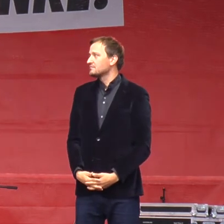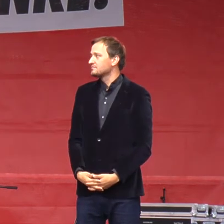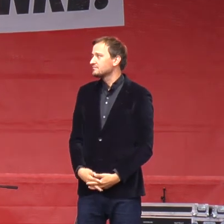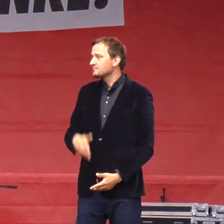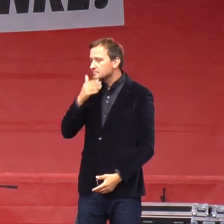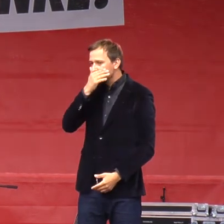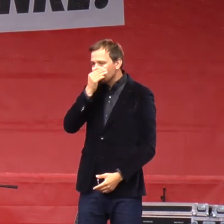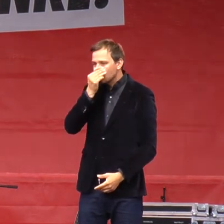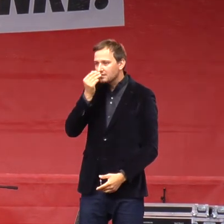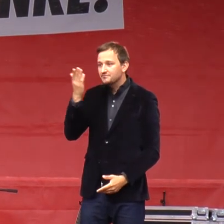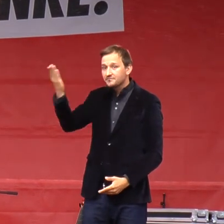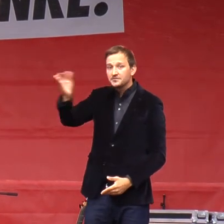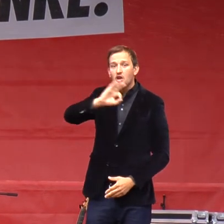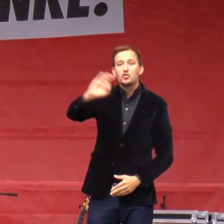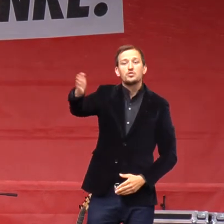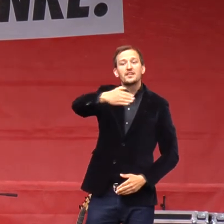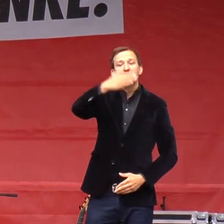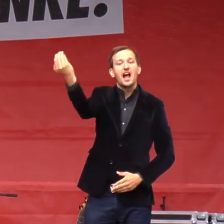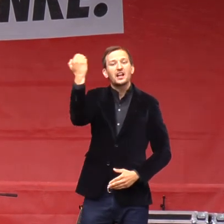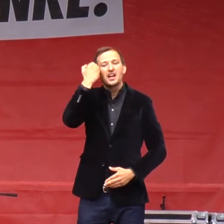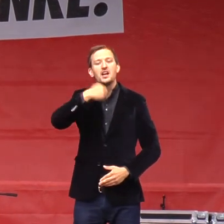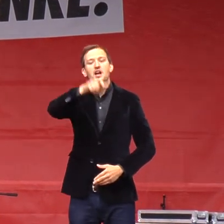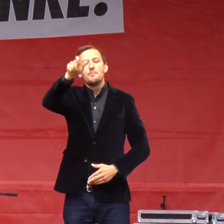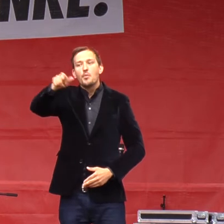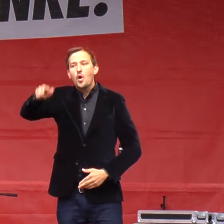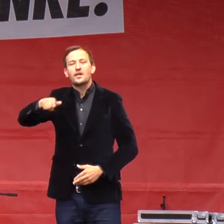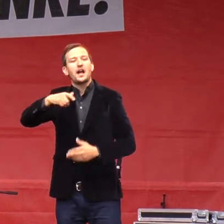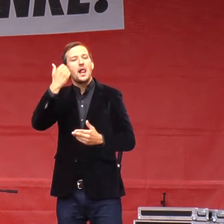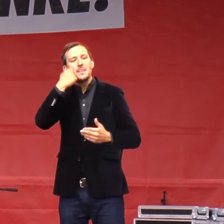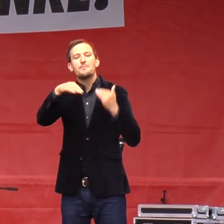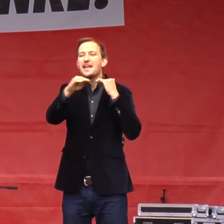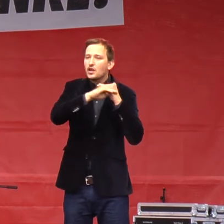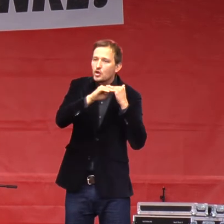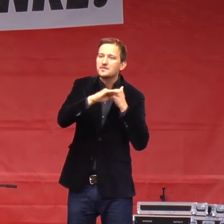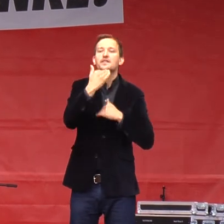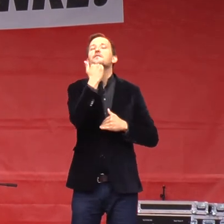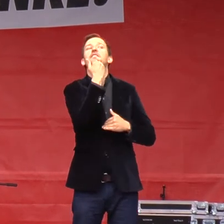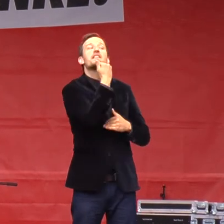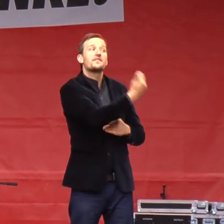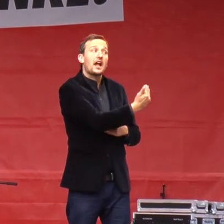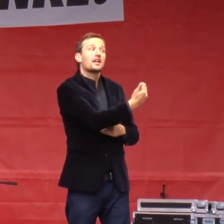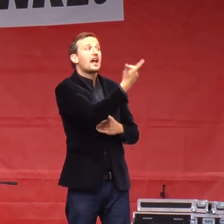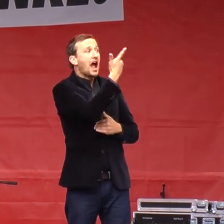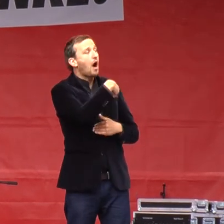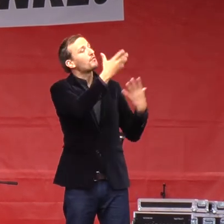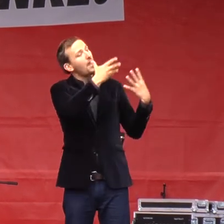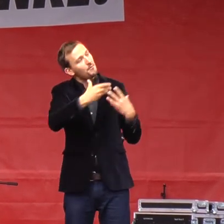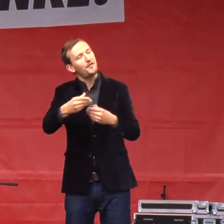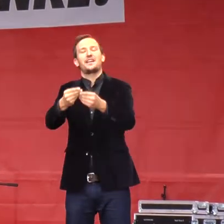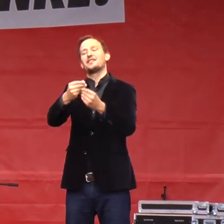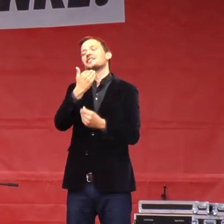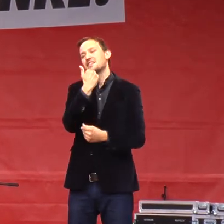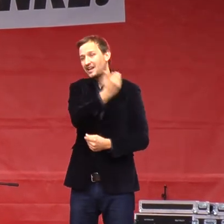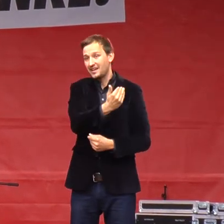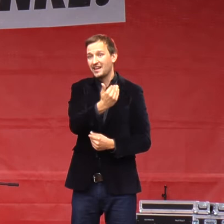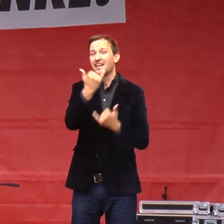Ja, guten Tag, liebe Bürgerinnen und Bürger, liebe Genossinnen und Genossen. Vielen Dank für den freundlichen Empfang. Wir sind ja jetzt inzwischen schon